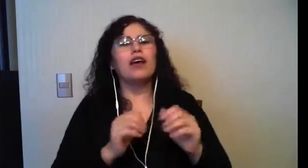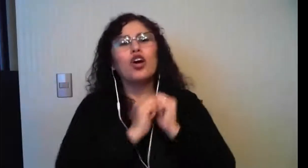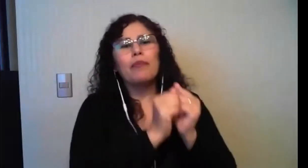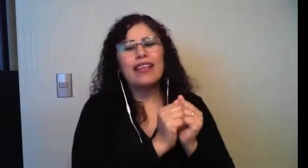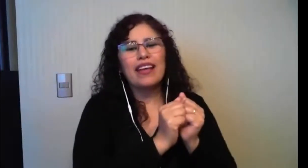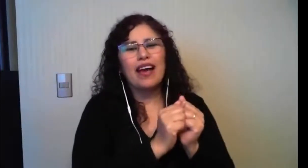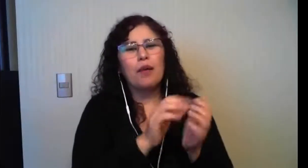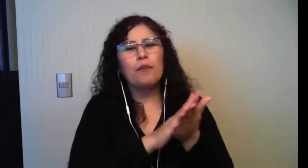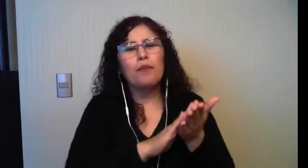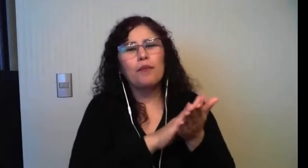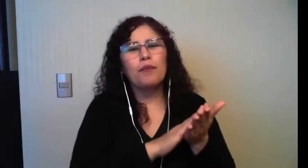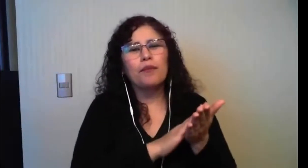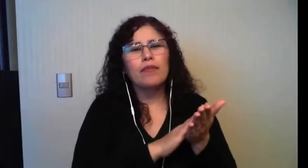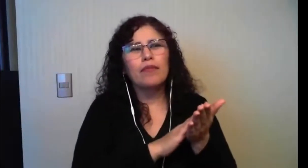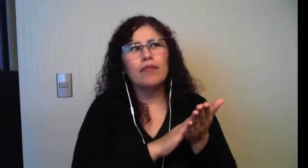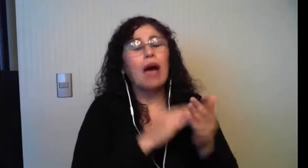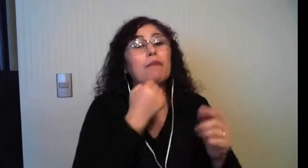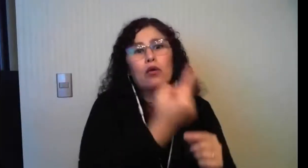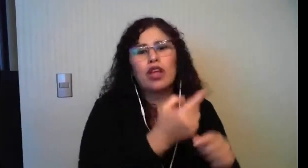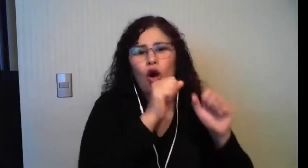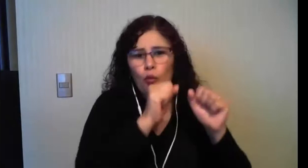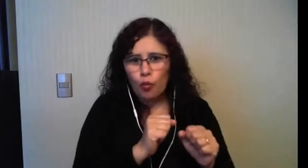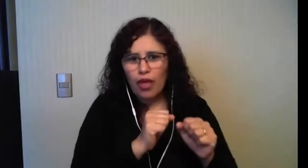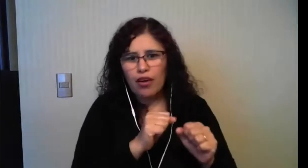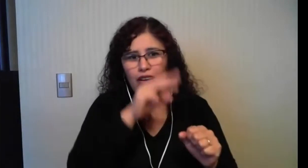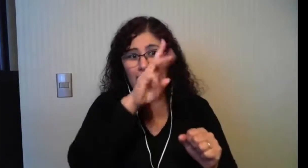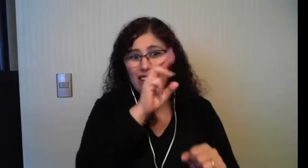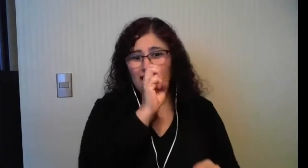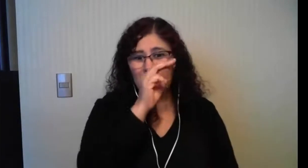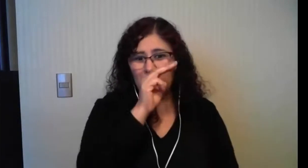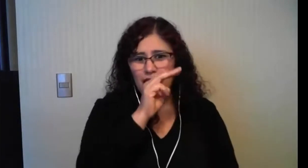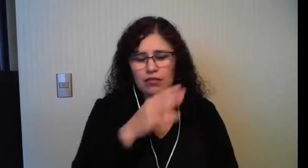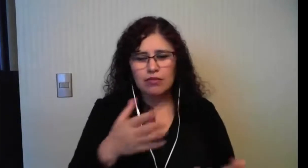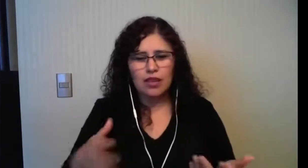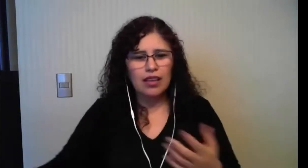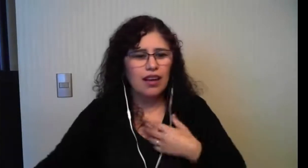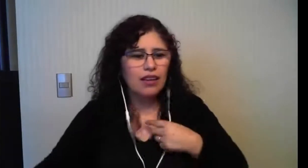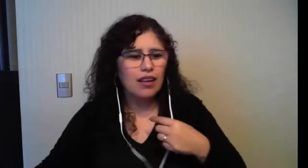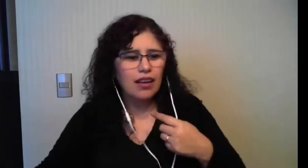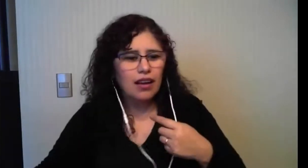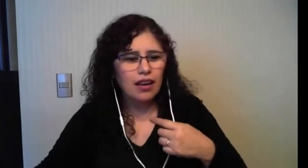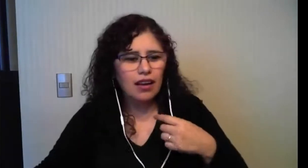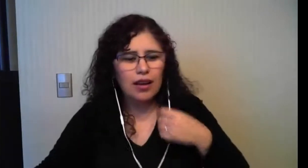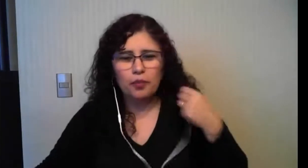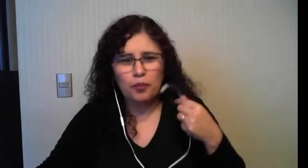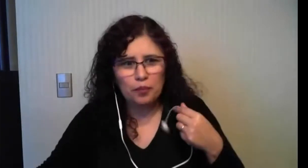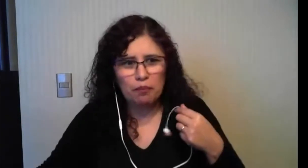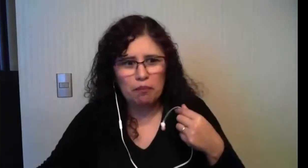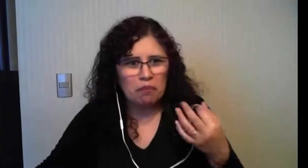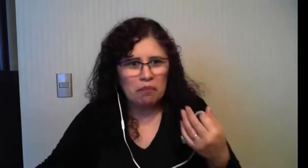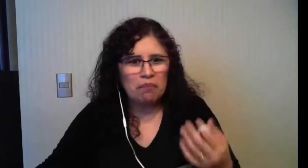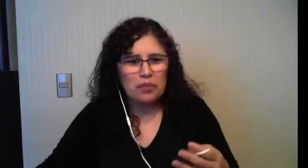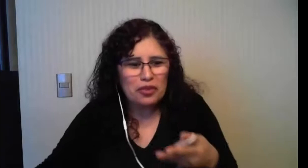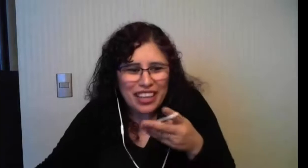repetir? Reflejo tiramiento mutático, correcto eso. Profe, ¿me mandaría algún material? Sí, ya. Voy a enviar